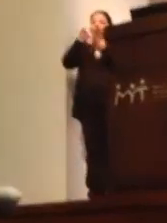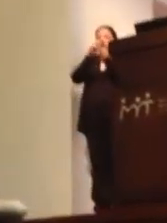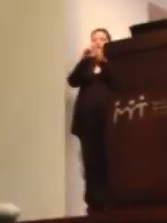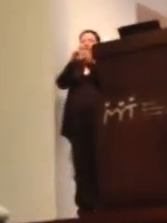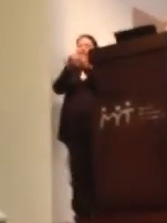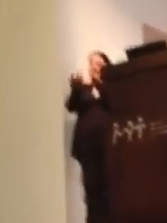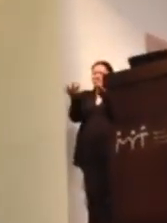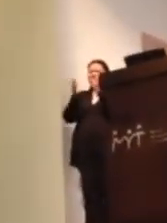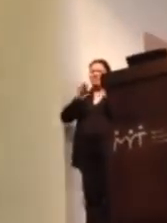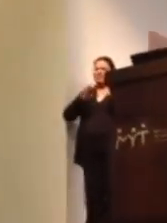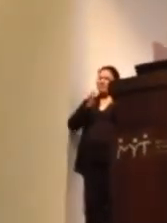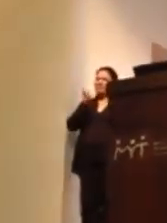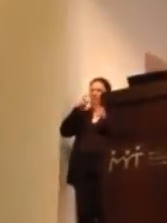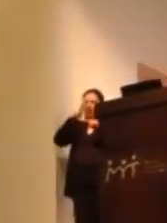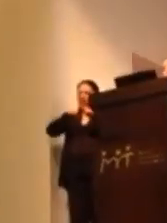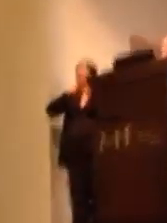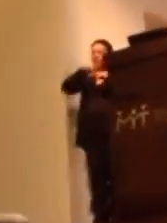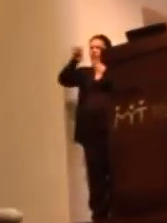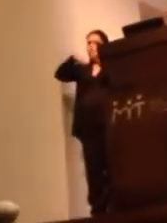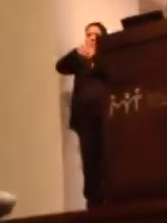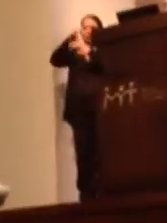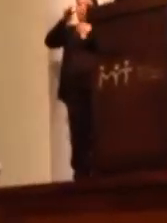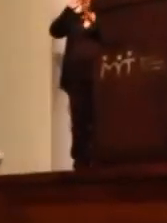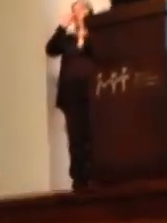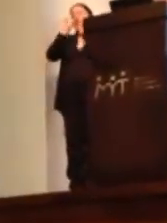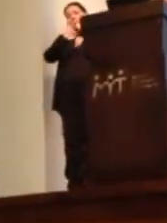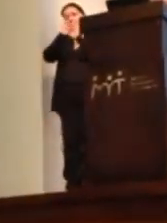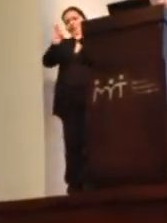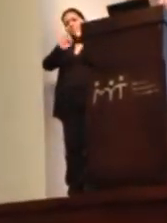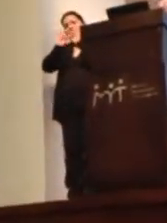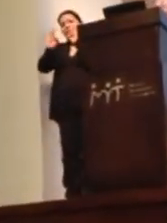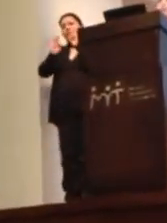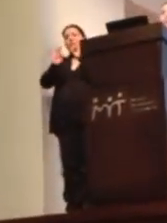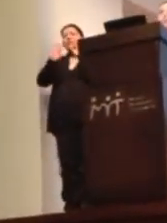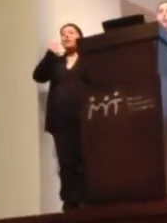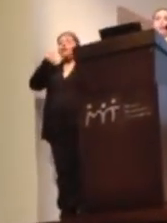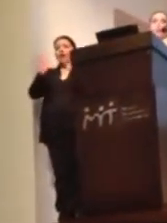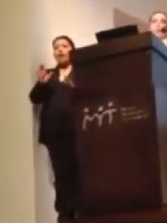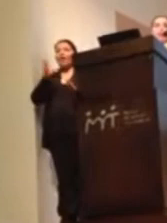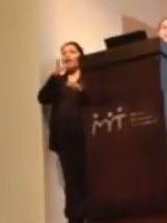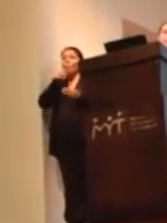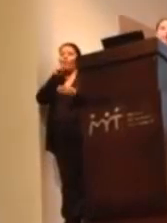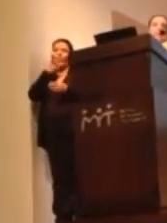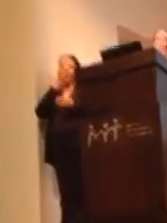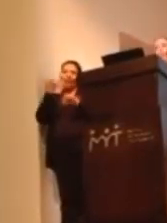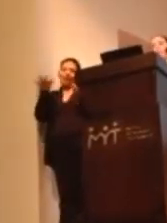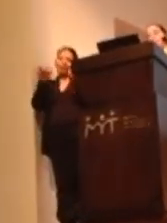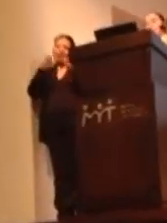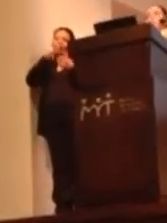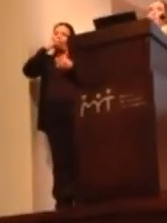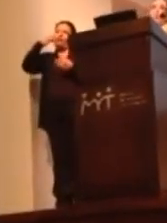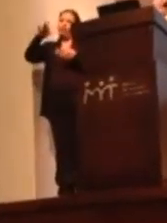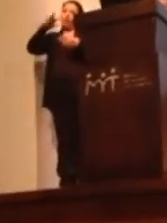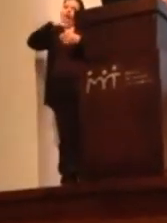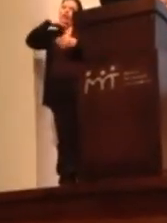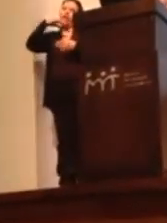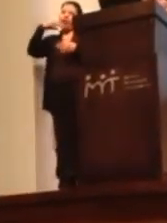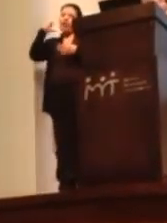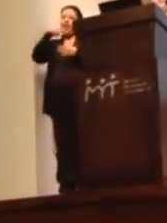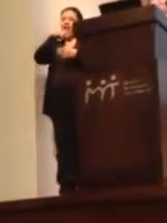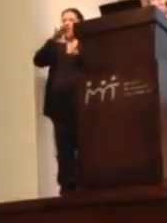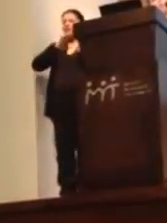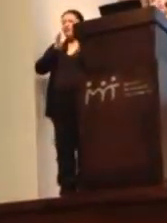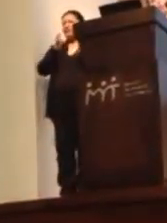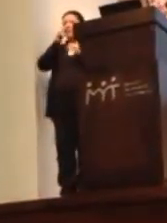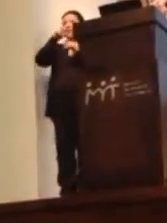O sea, porque ahora hay que mantener el control, ¿no? O sea, ya no hacen las fiestecitas en las casas porque pues se ensucia, pero